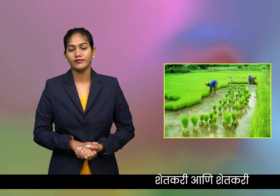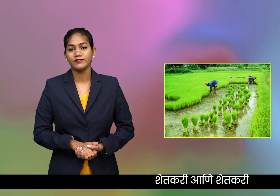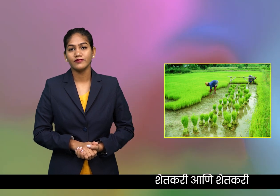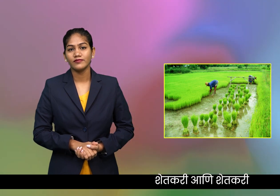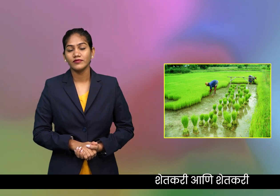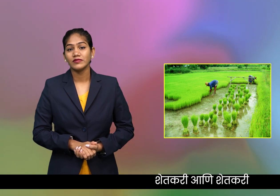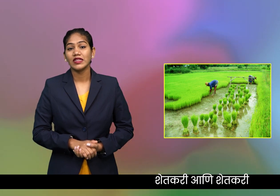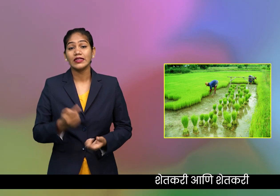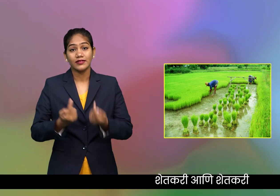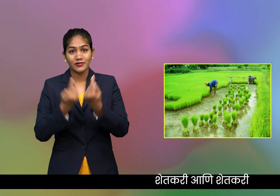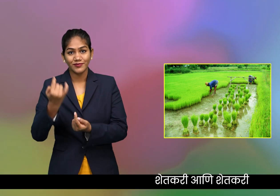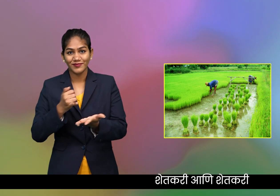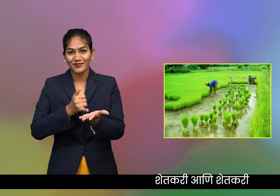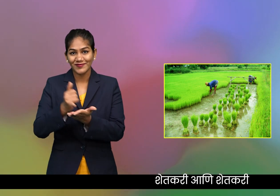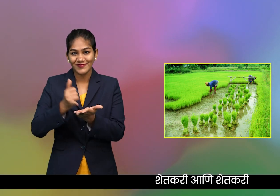शेतकरी आणि शेतकरी,